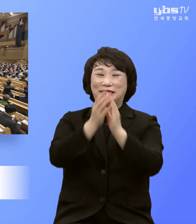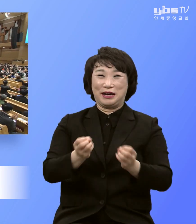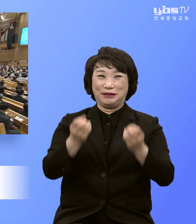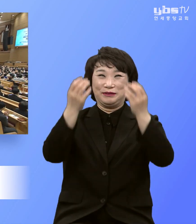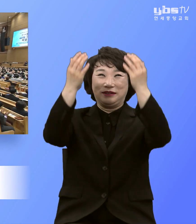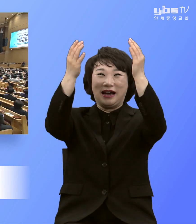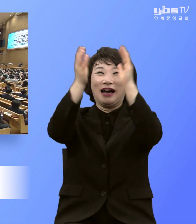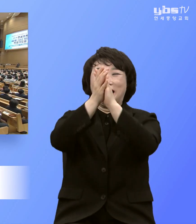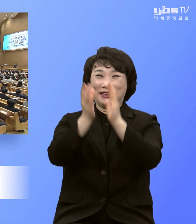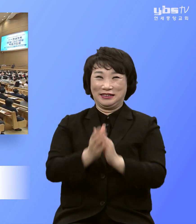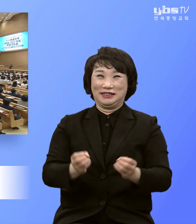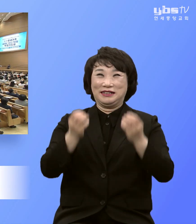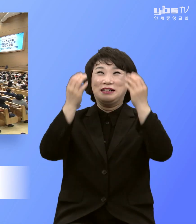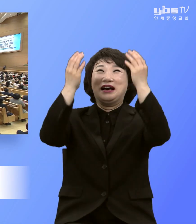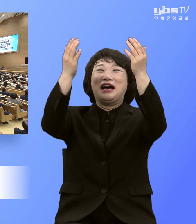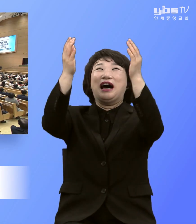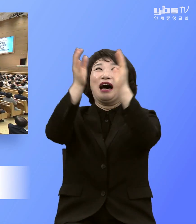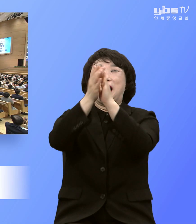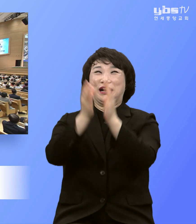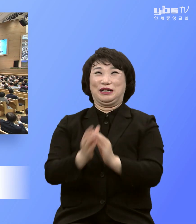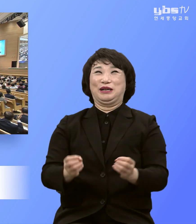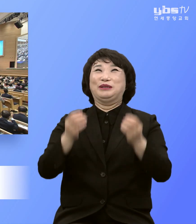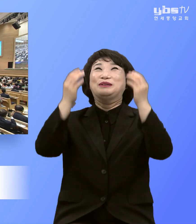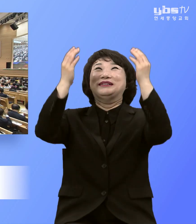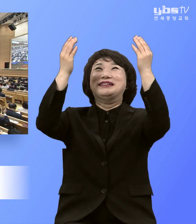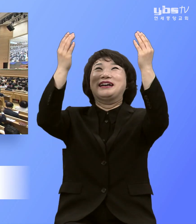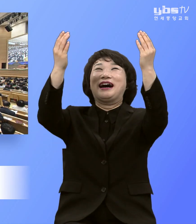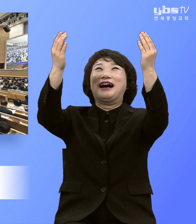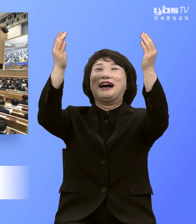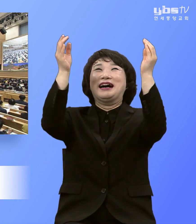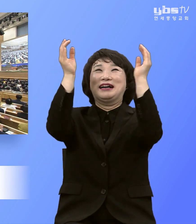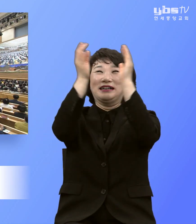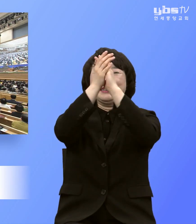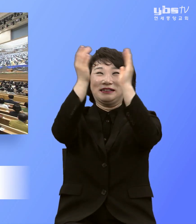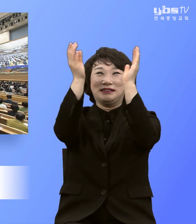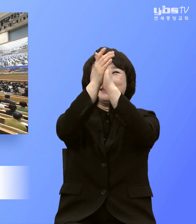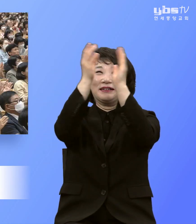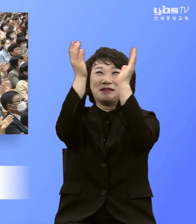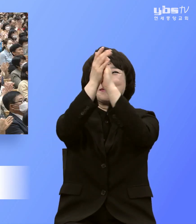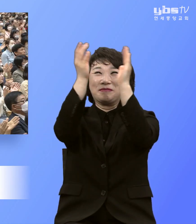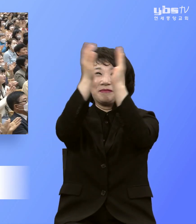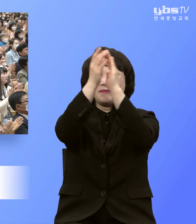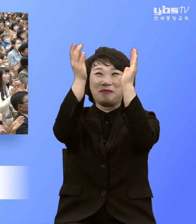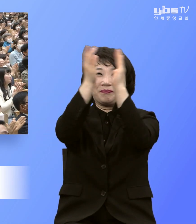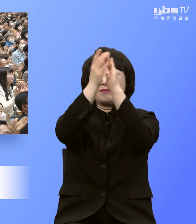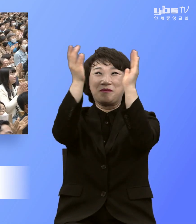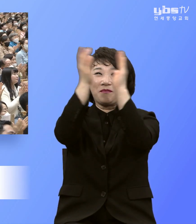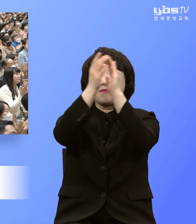할렐루야. 할렐루야. 할렐루야.